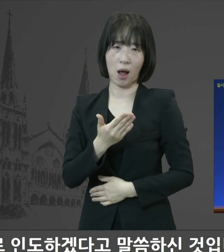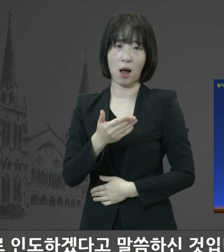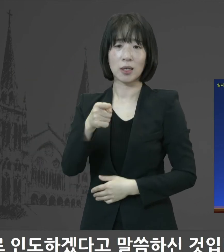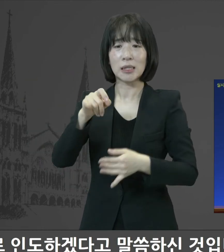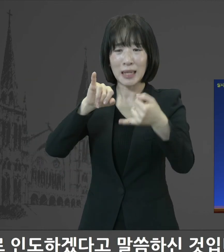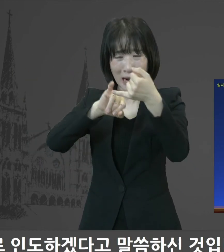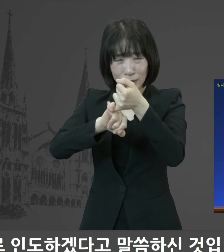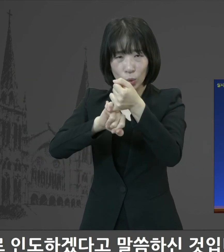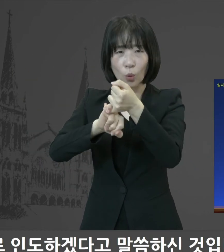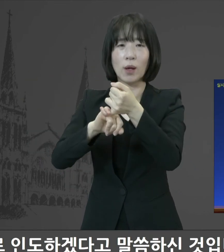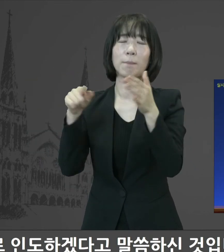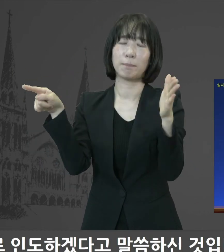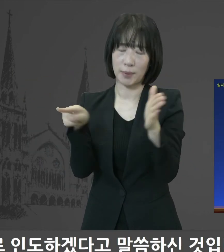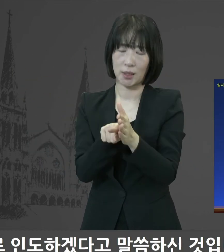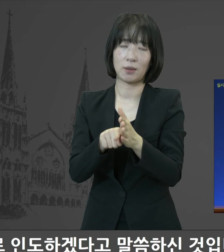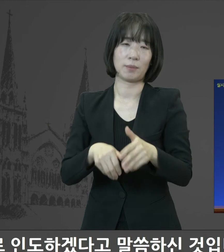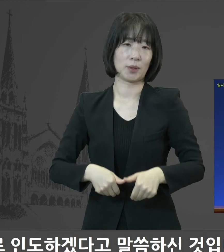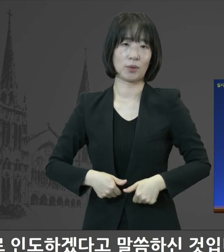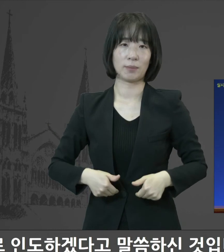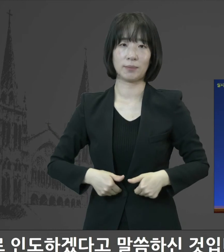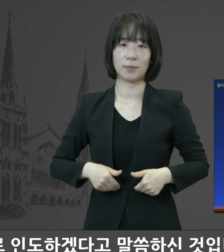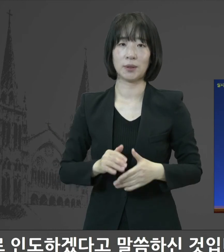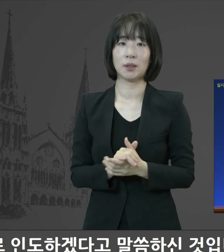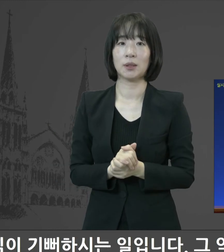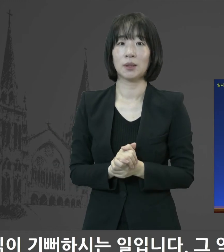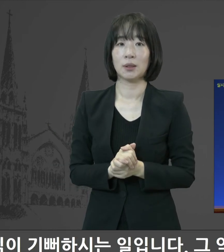있어야 된다는 겁니다.